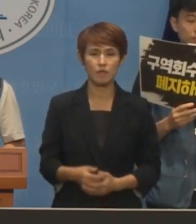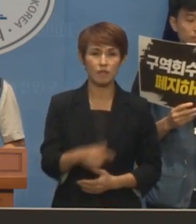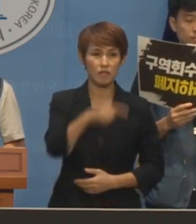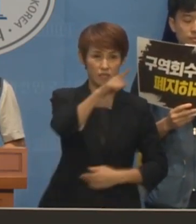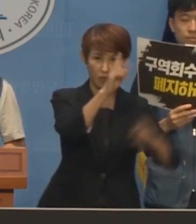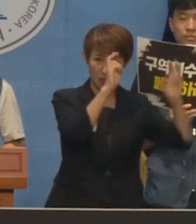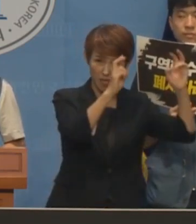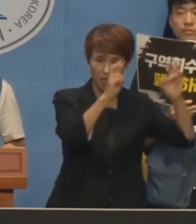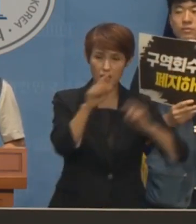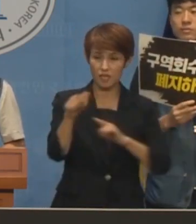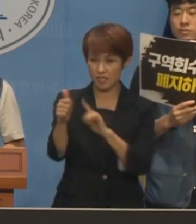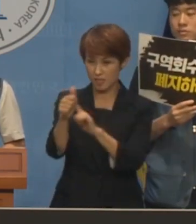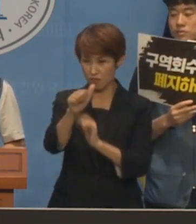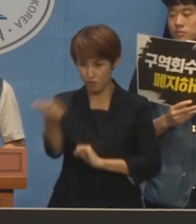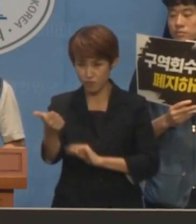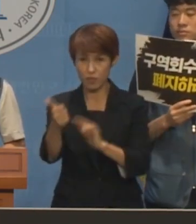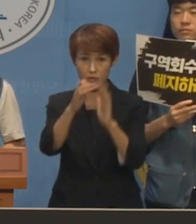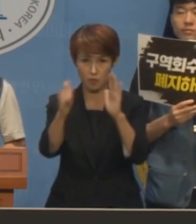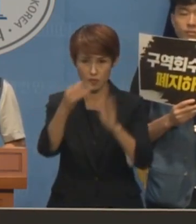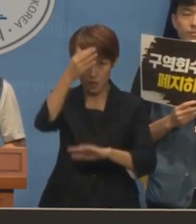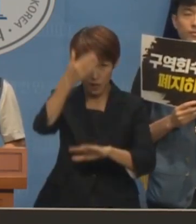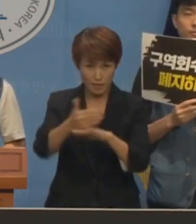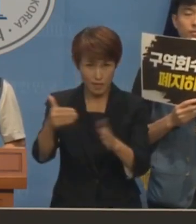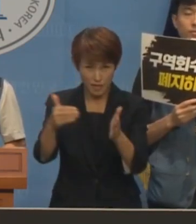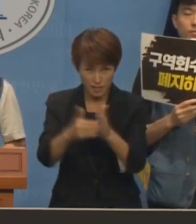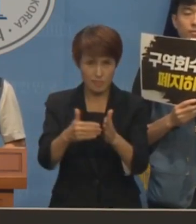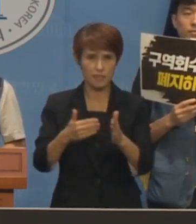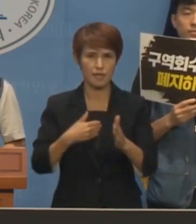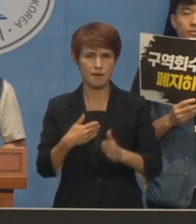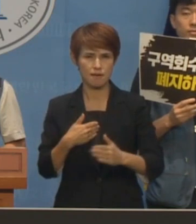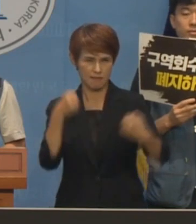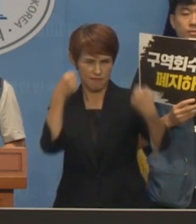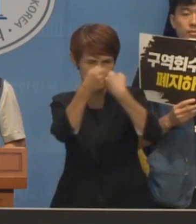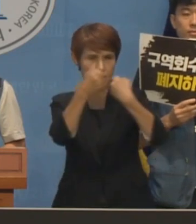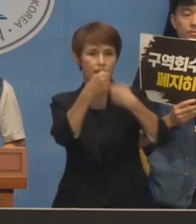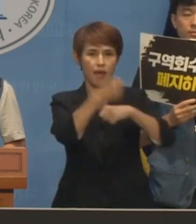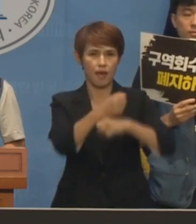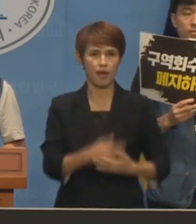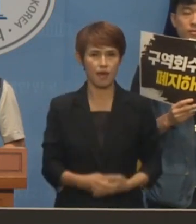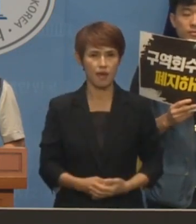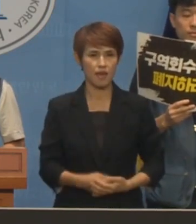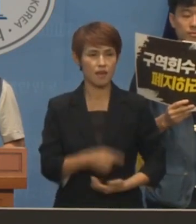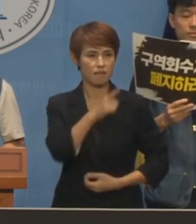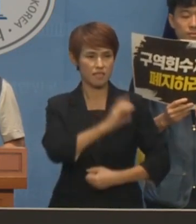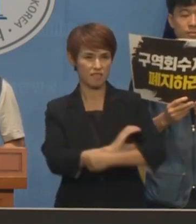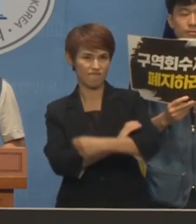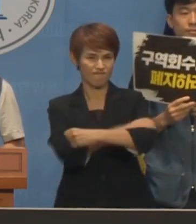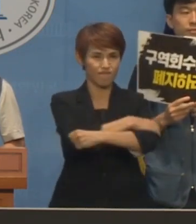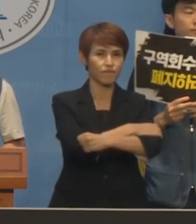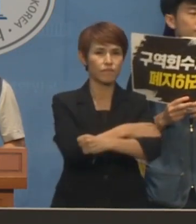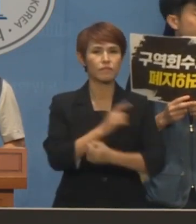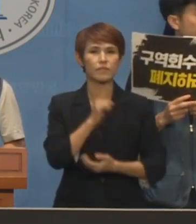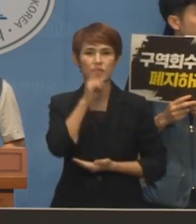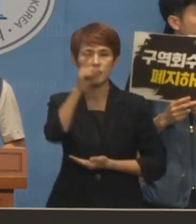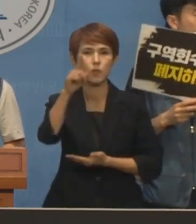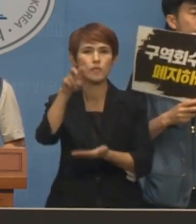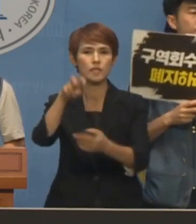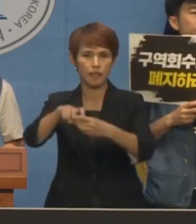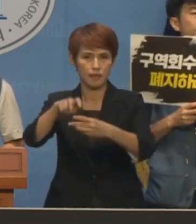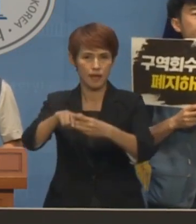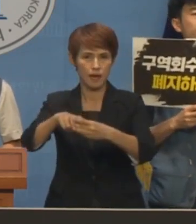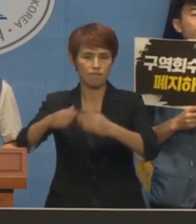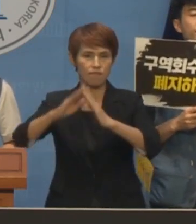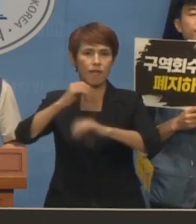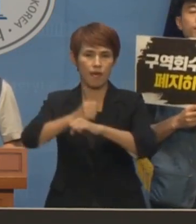때까지 끝까지 싸울 것입니다 또한 쿠팡 갑질 신고 센터를 운영하여 쿠팡의 과로사와